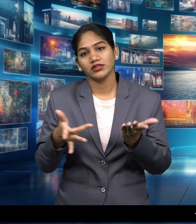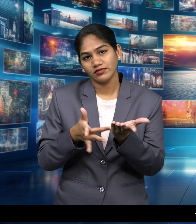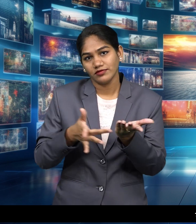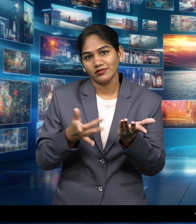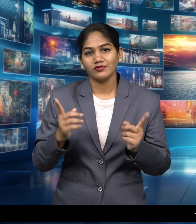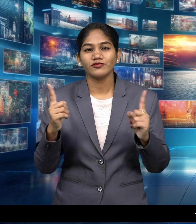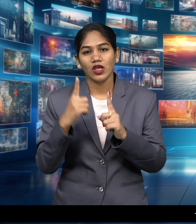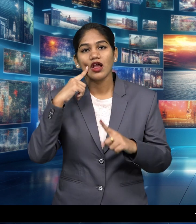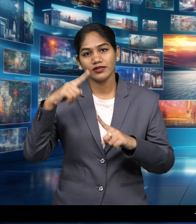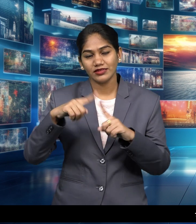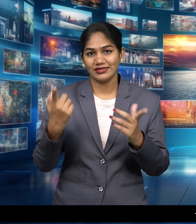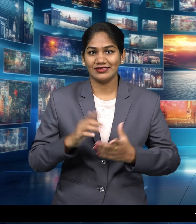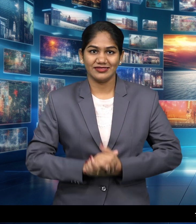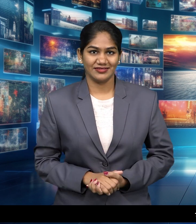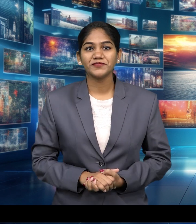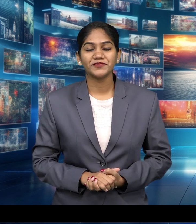చలనచిత్రం,